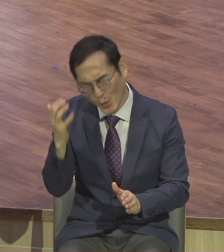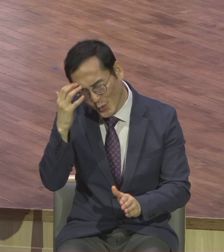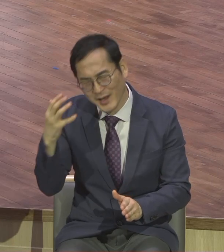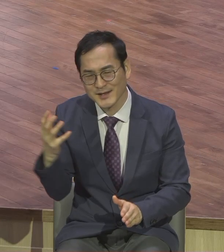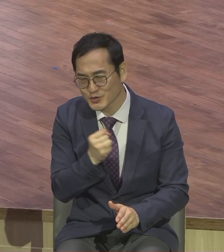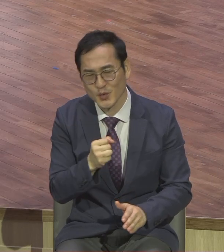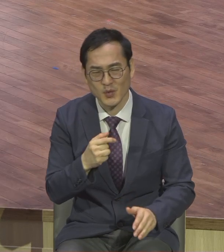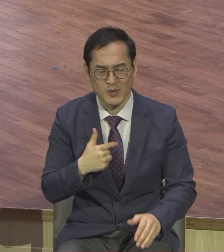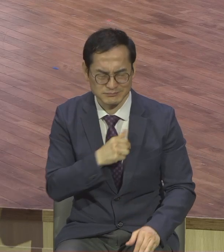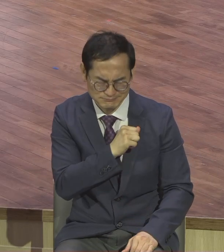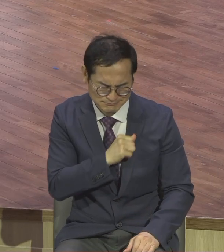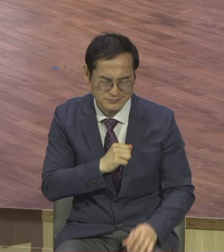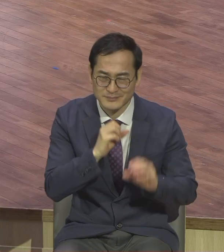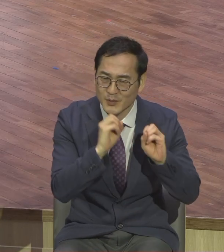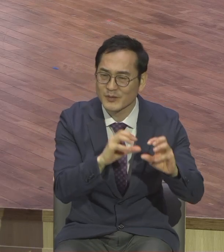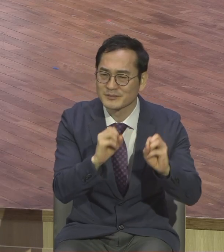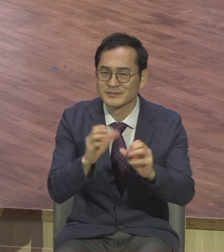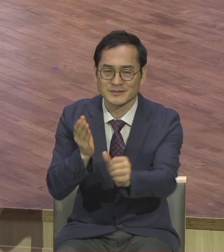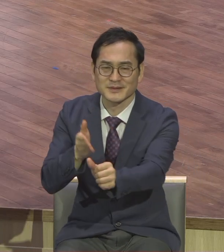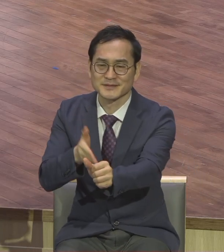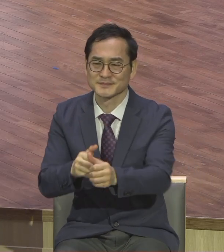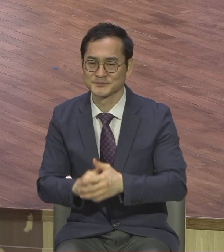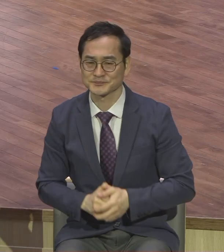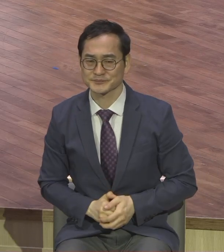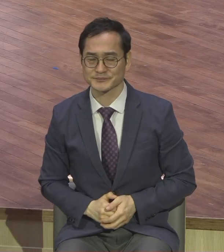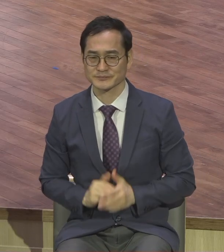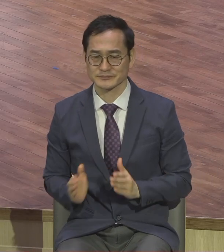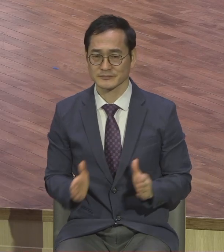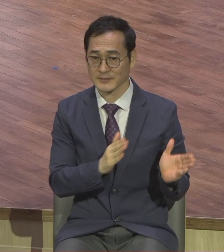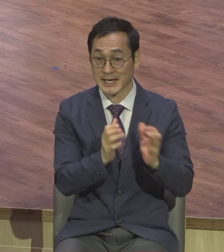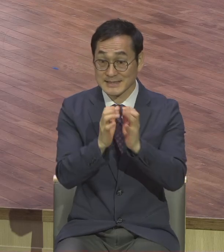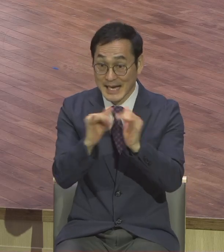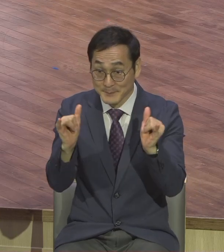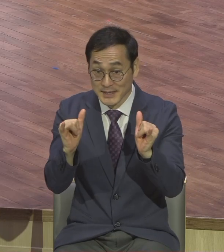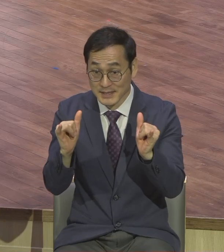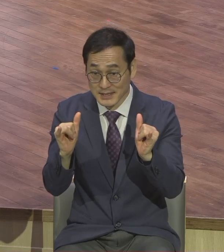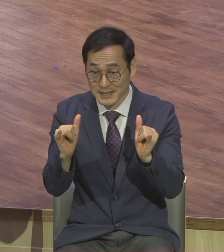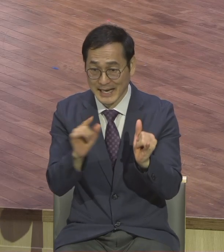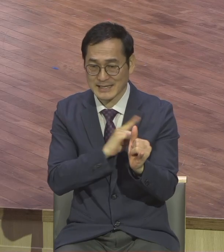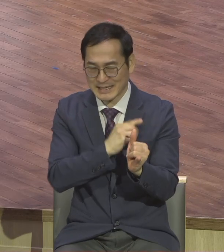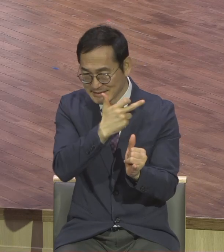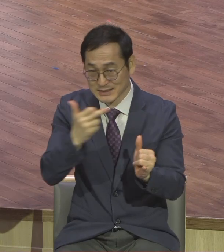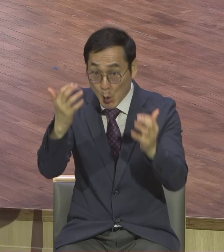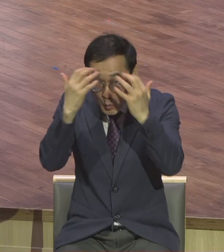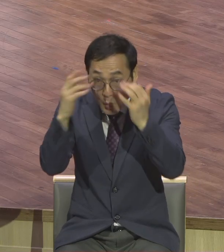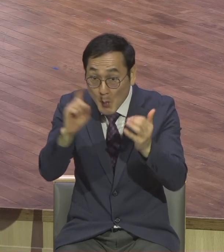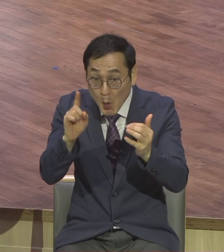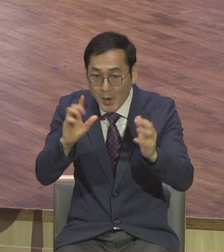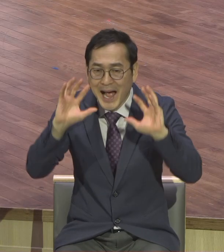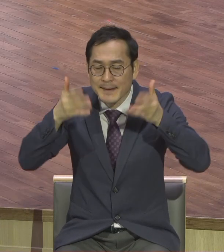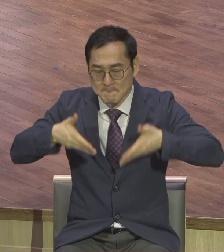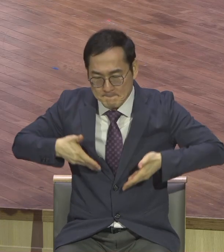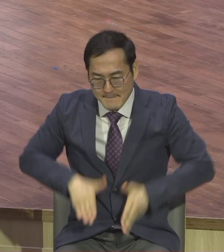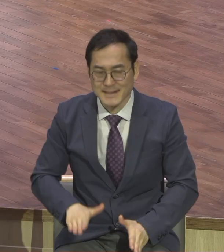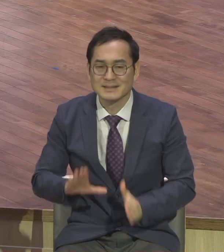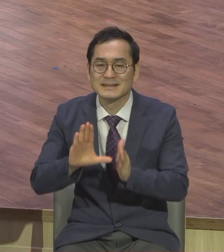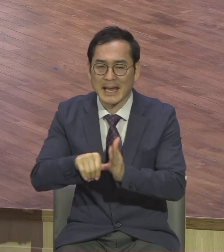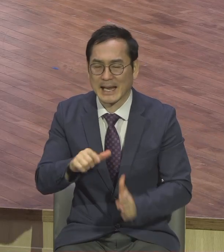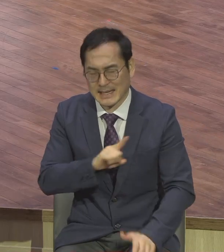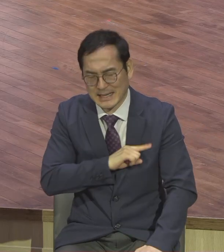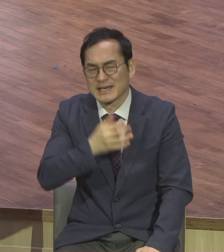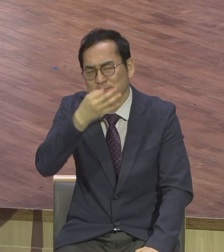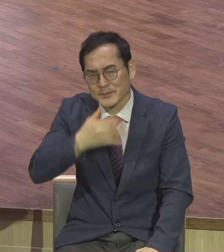인간이 겪는 가장 큰 고통 중에 하나가 뭐예요? 해산의 고통이죠. 해산의 고통. 남자들은 아이를 안 낳아서